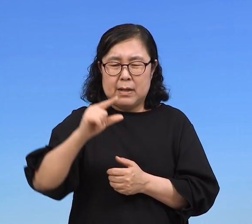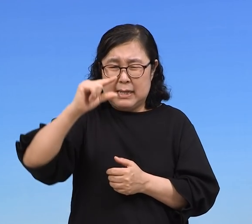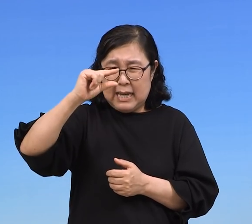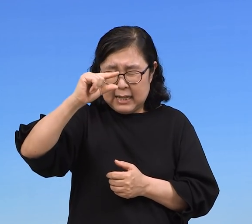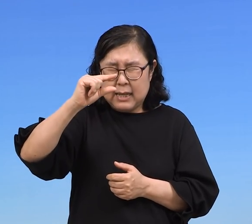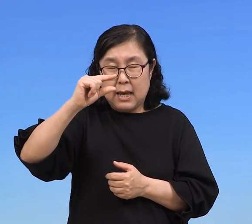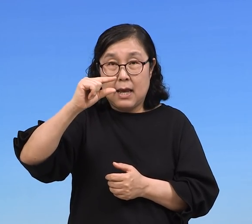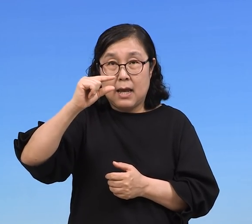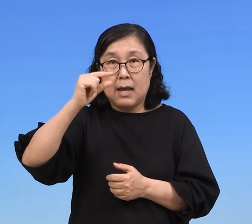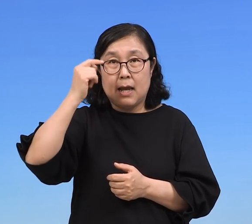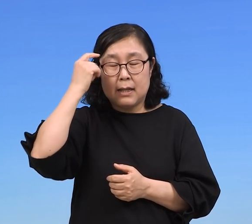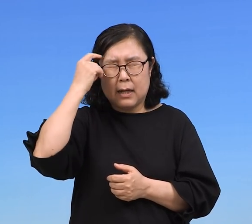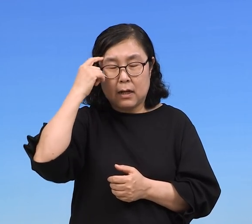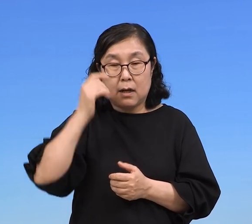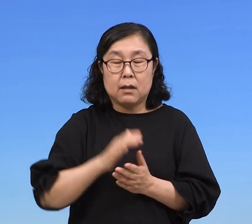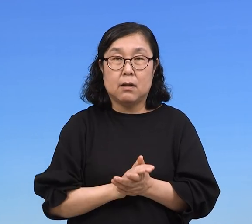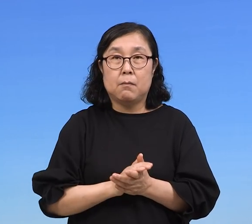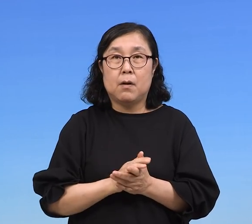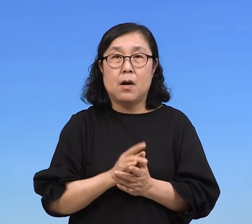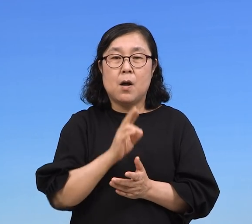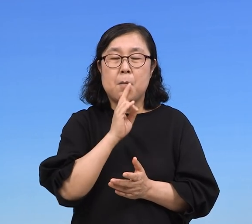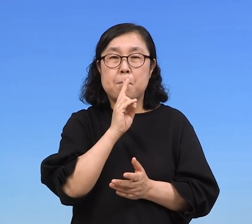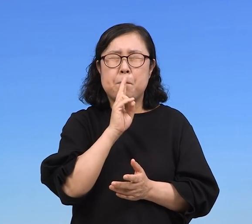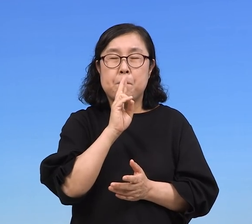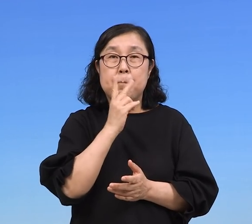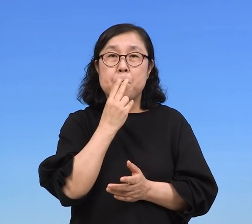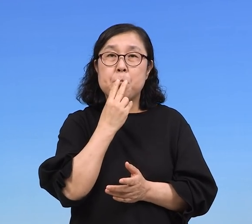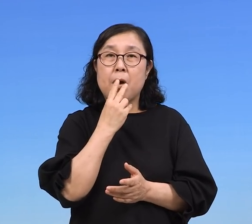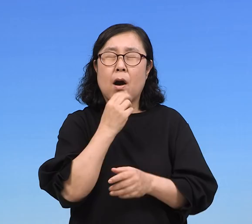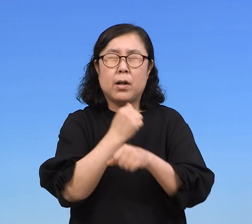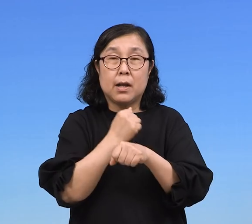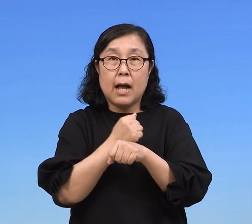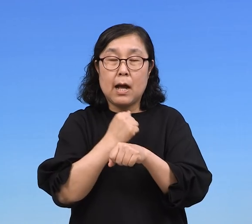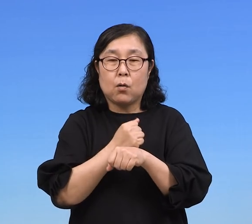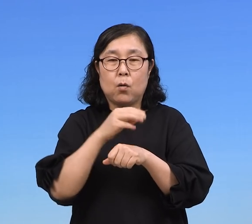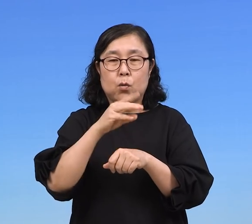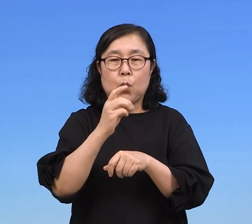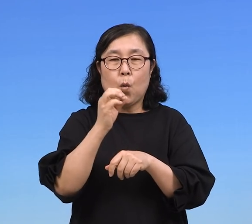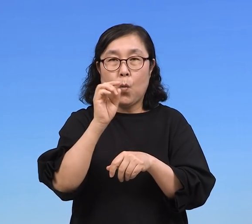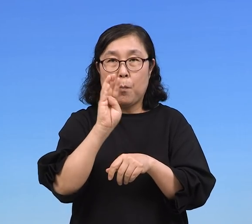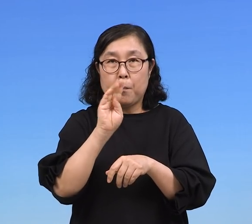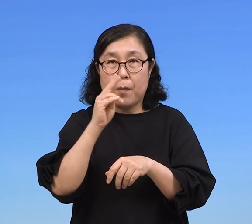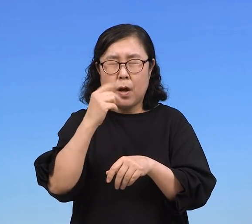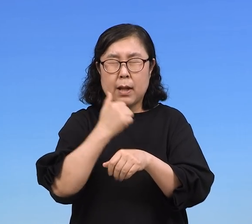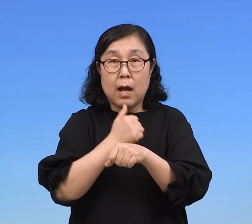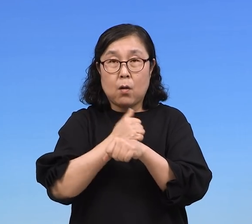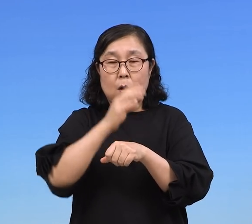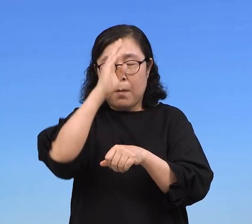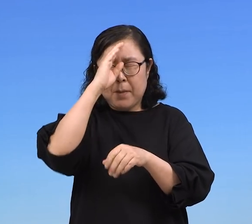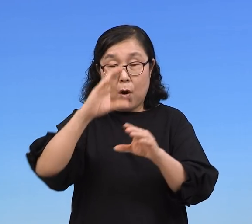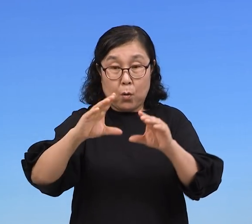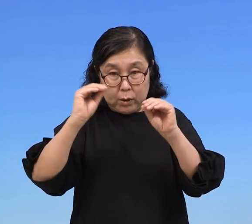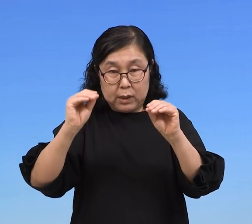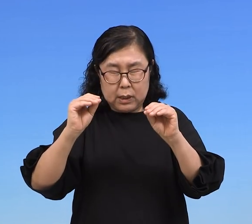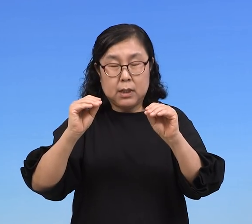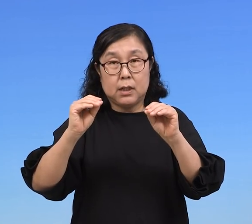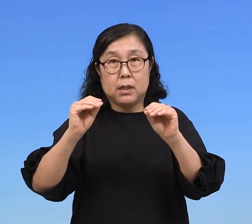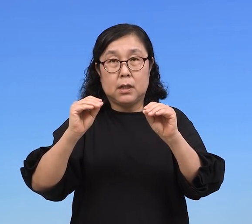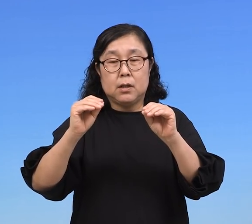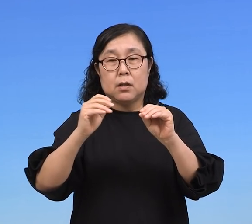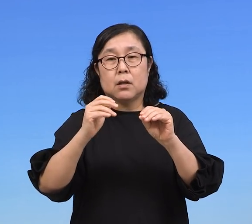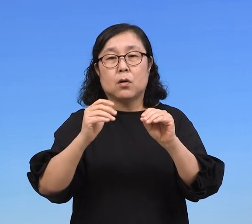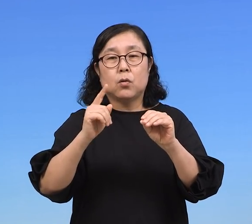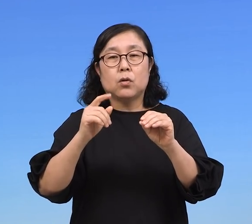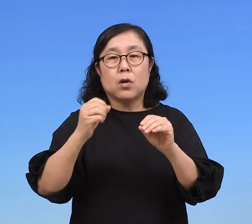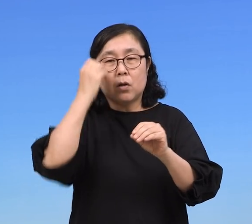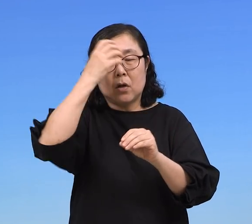이것을 그냥 성령님을 그래서 무슨 방언을 받고 통변을 하고 병을 고치고 이런 것들도 성령님의